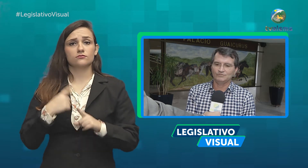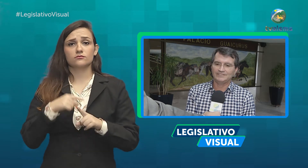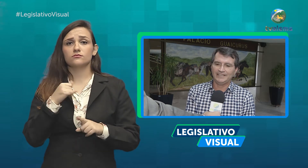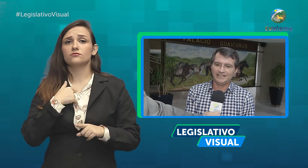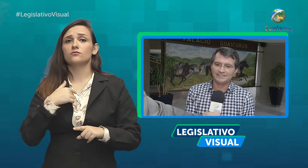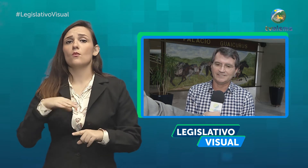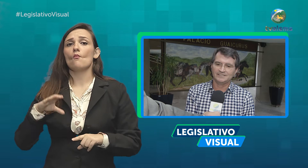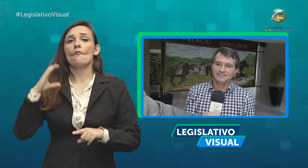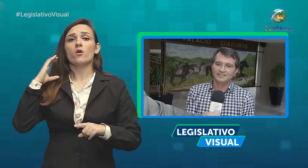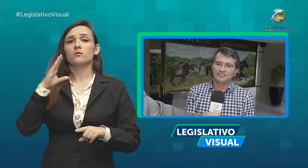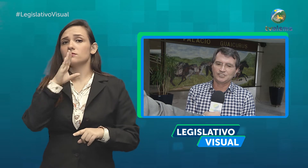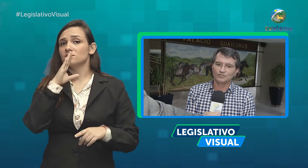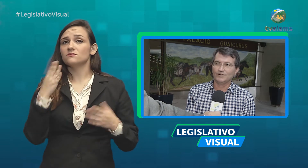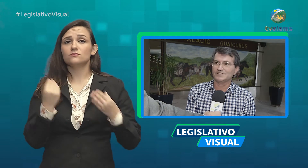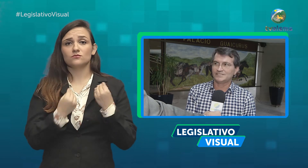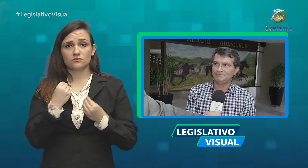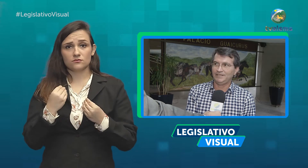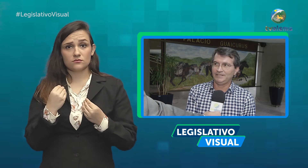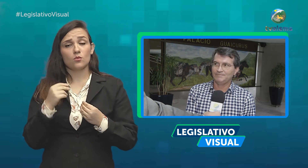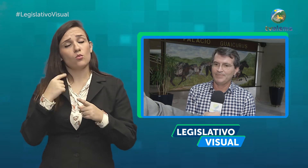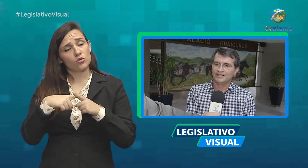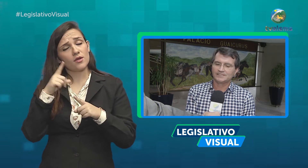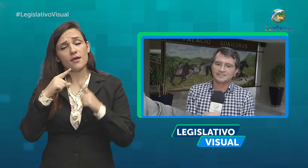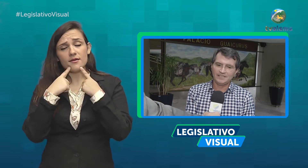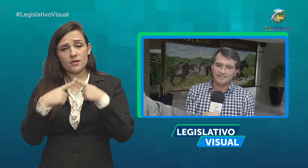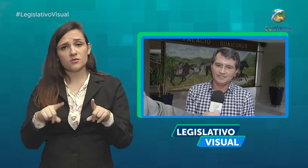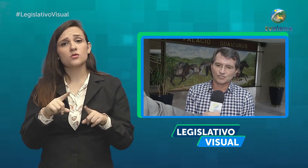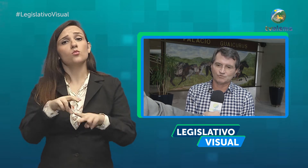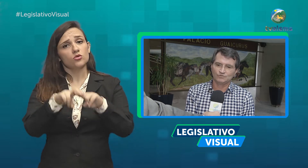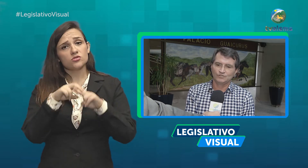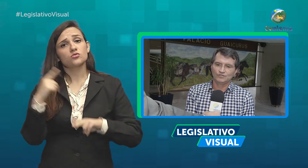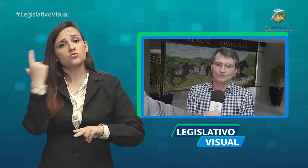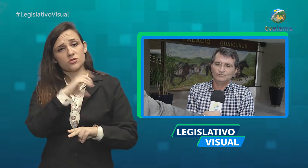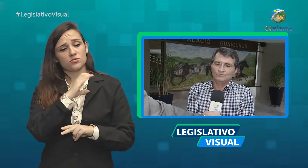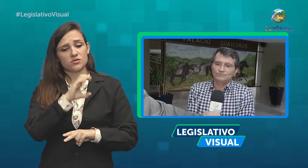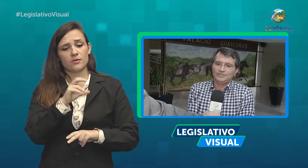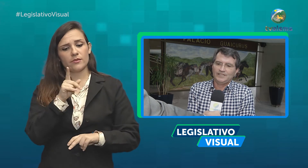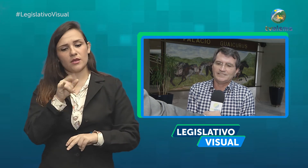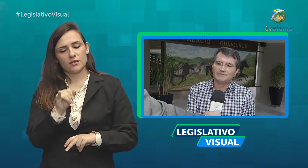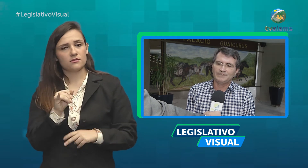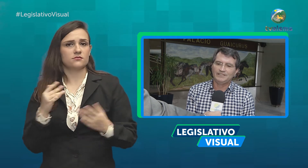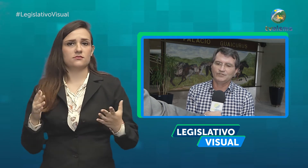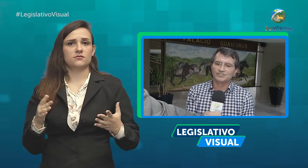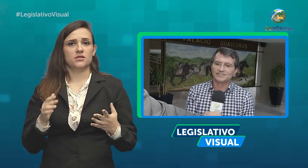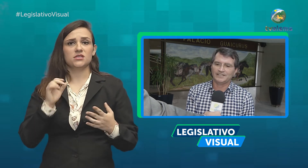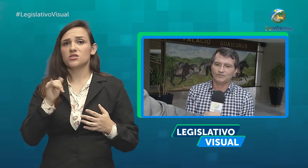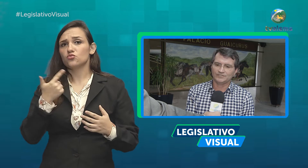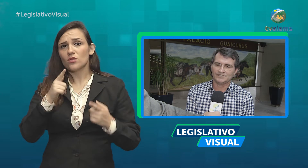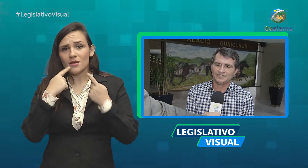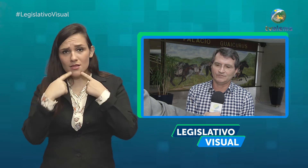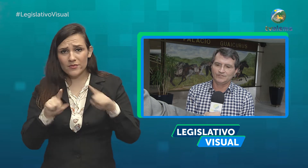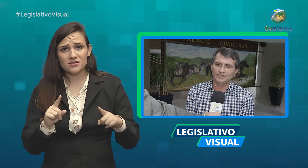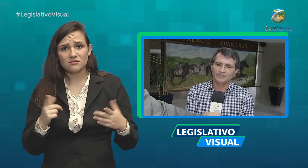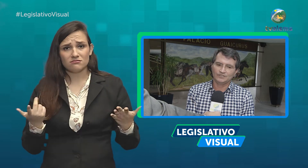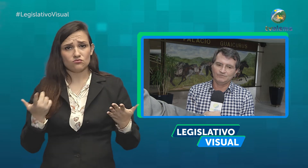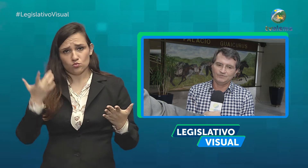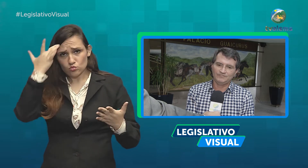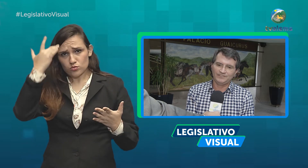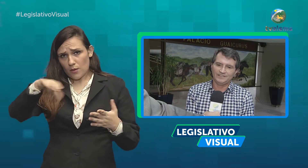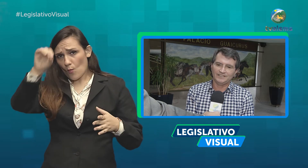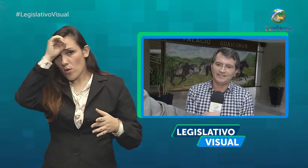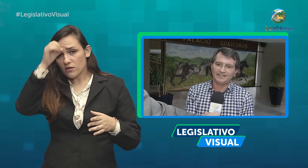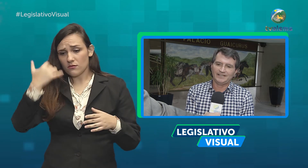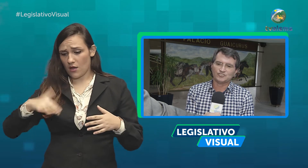partir deles que gerou essa CPI. Sem isso, ninguém saberia o que estaria acontecendo.